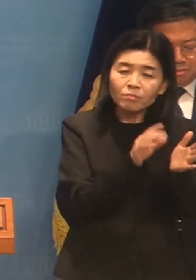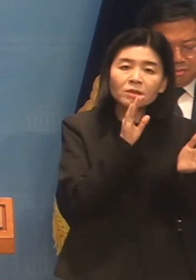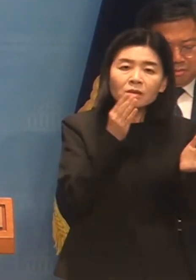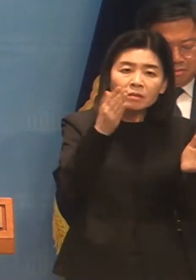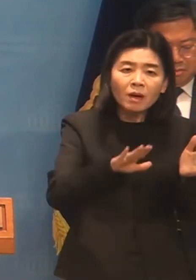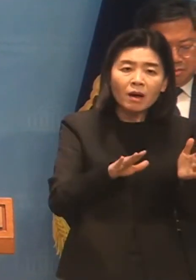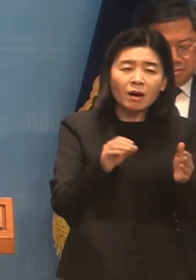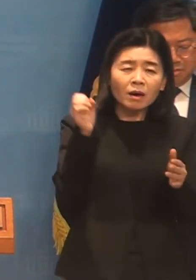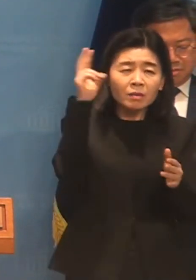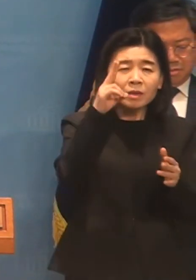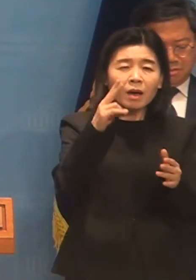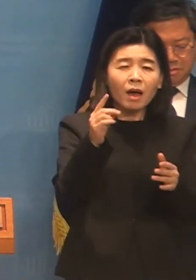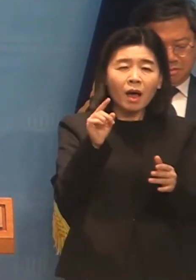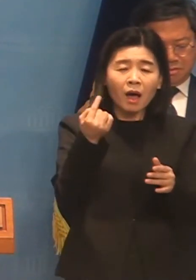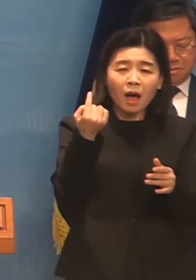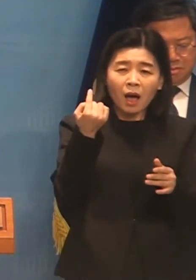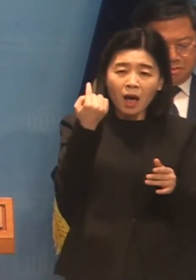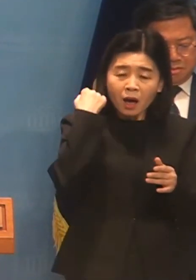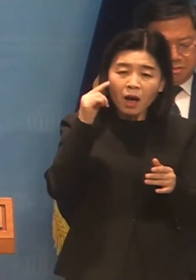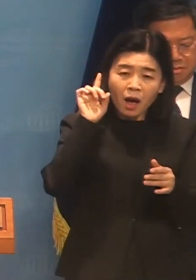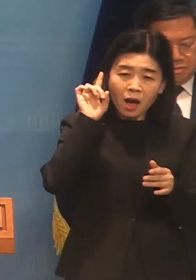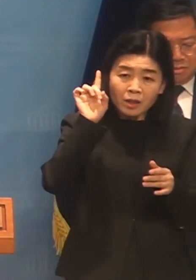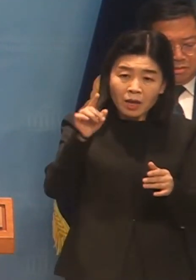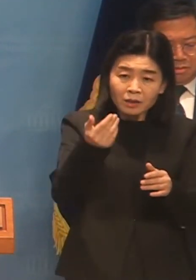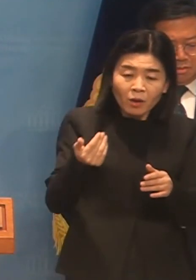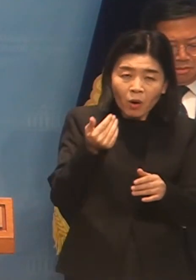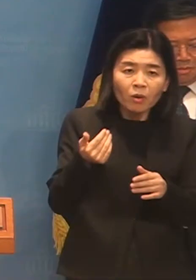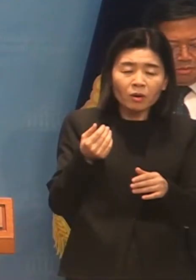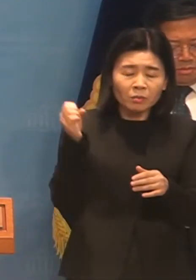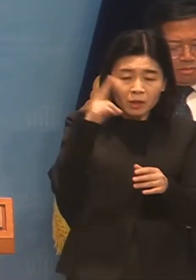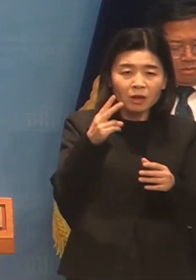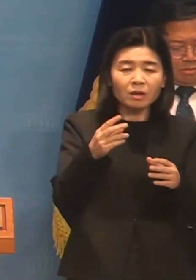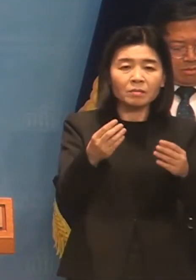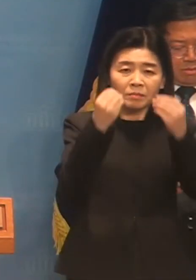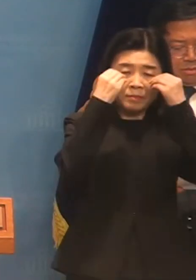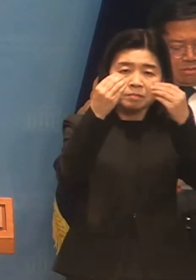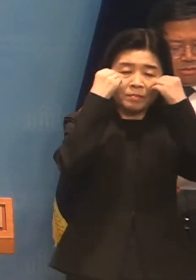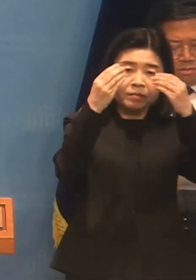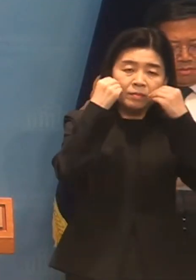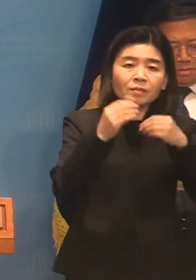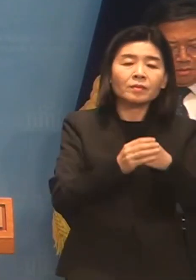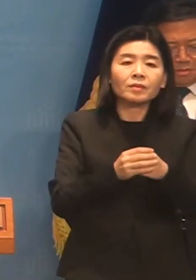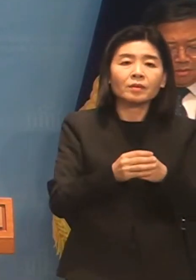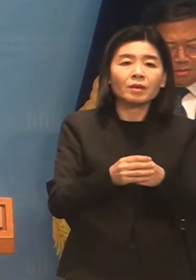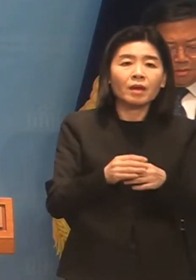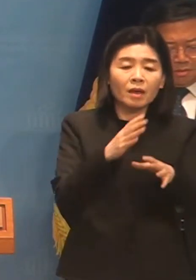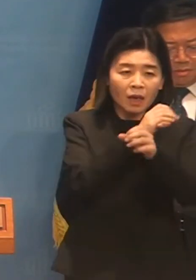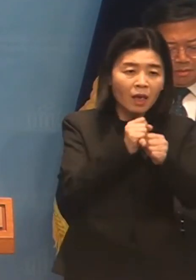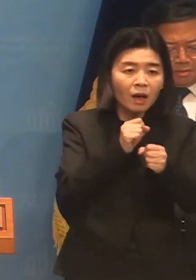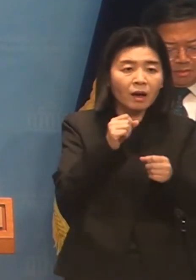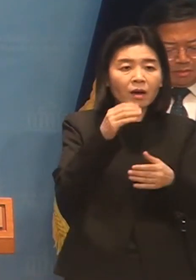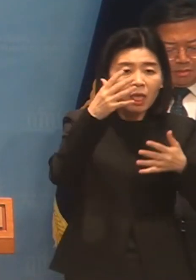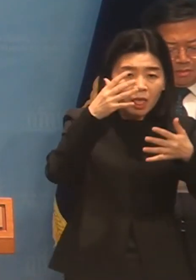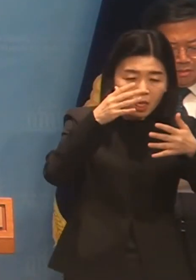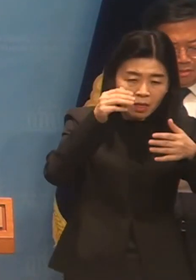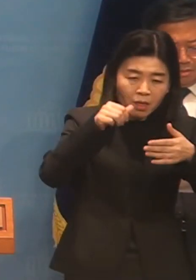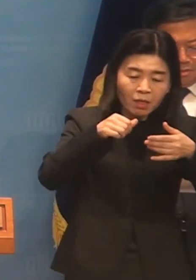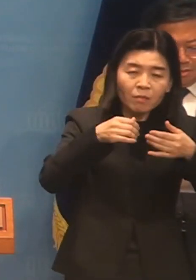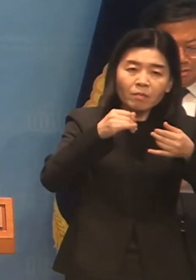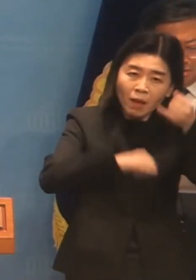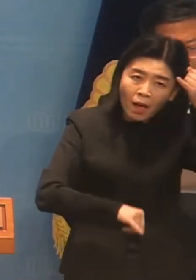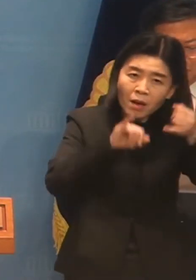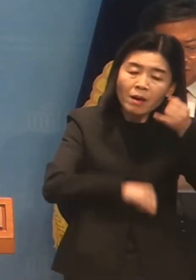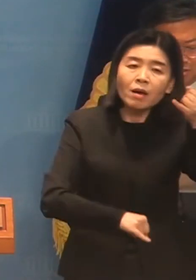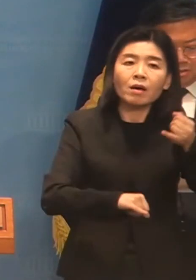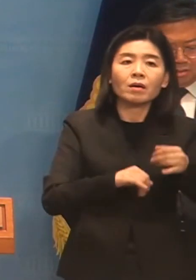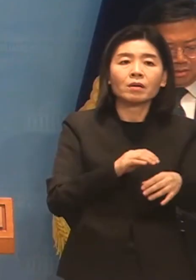구두로 마무리되는 것이 현실이다. 노쇼, 계약 불이행, 예산 삭감, 해촉